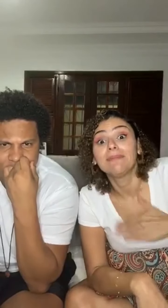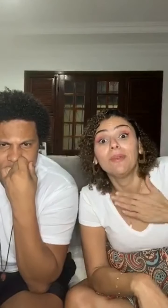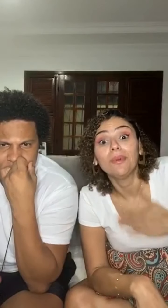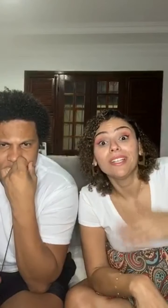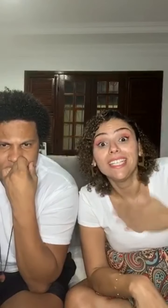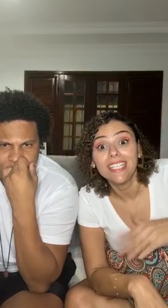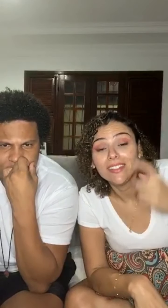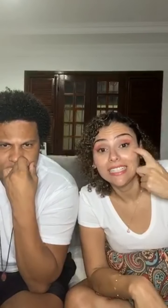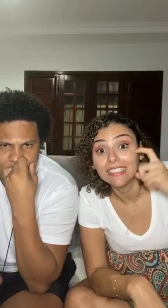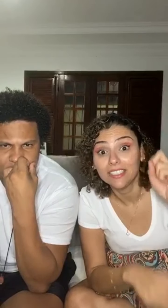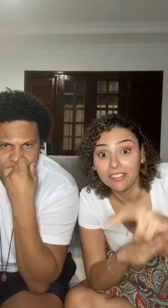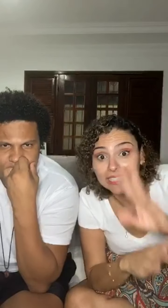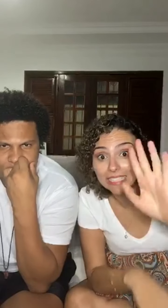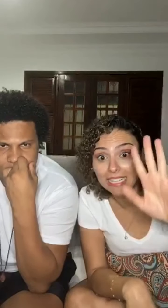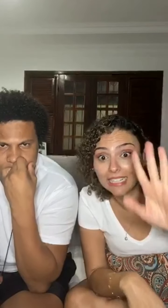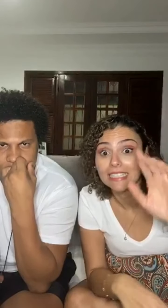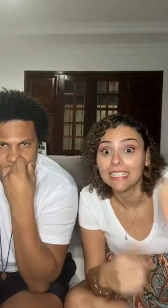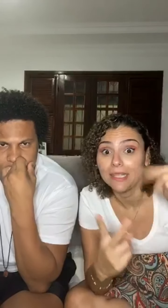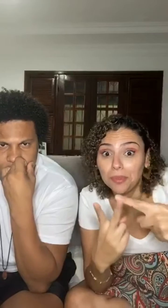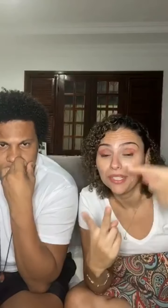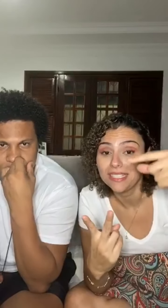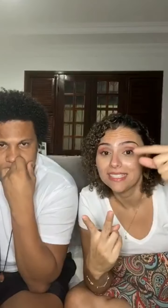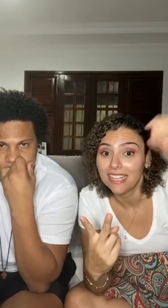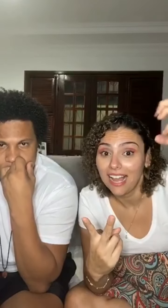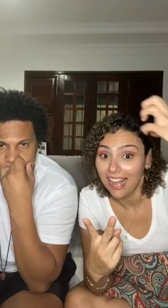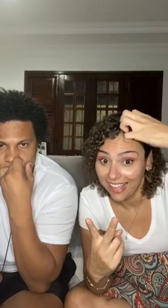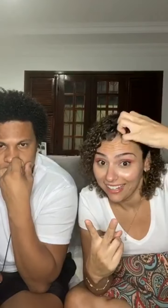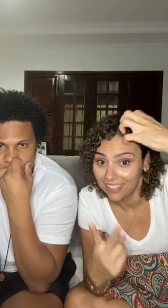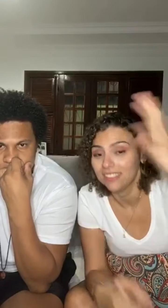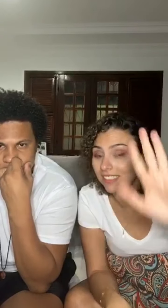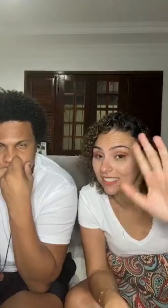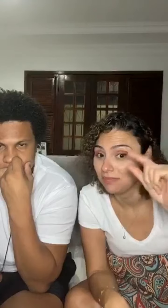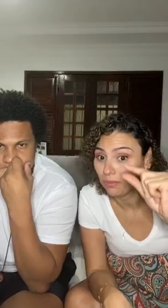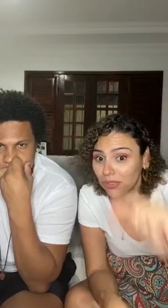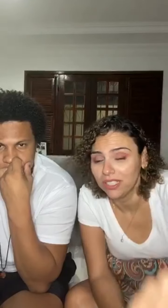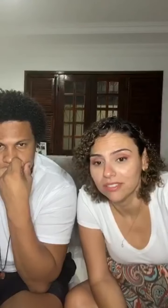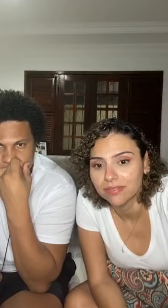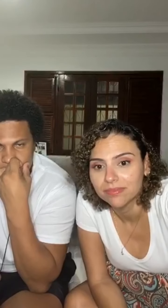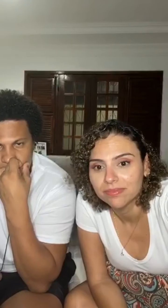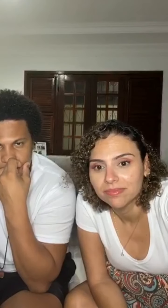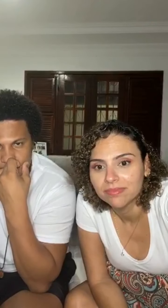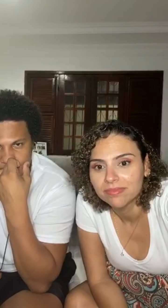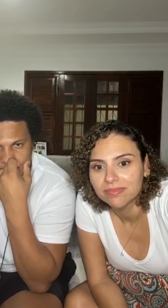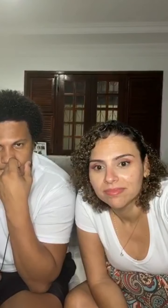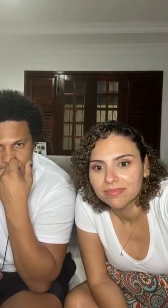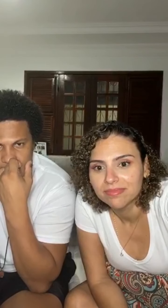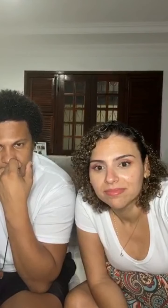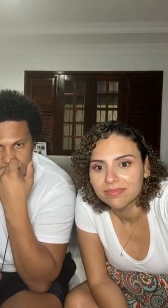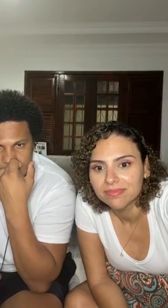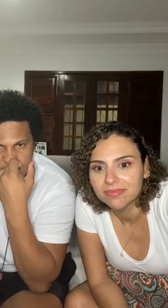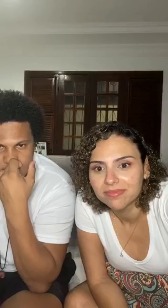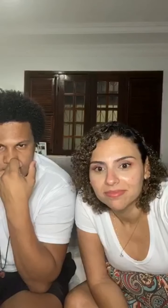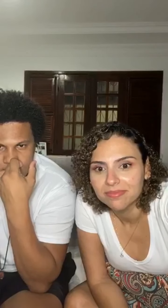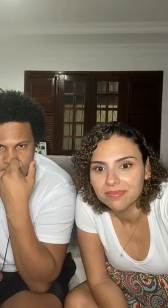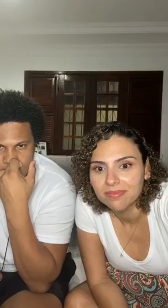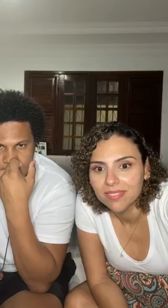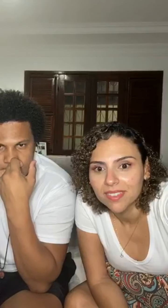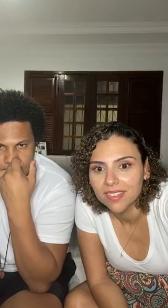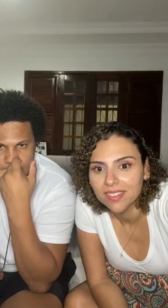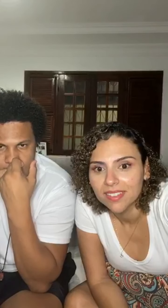Espera um pouquinho, que a Andréia já vai entrar. Depois a Érica. Espera um pouquinho.